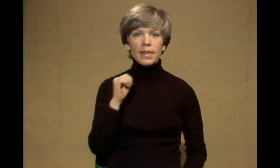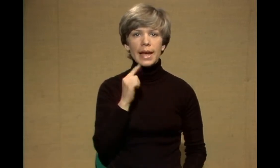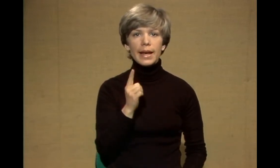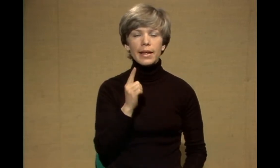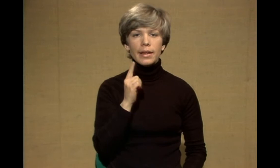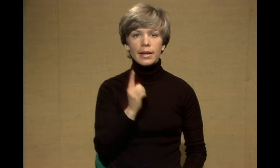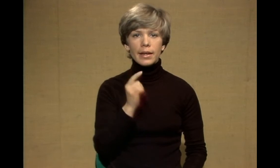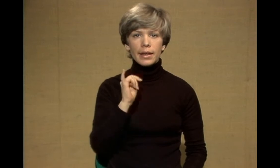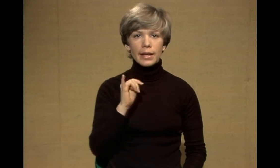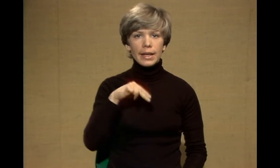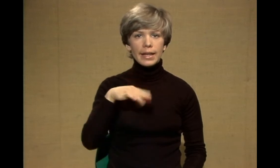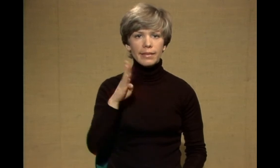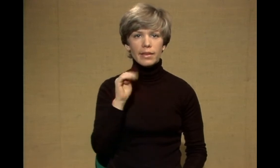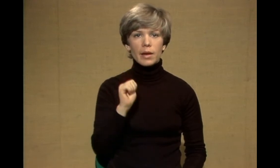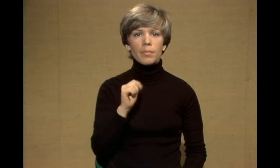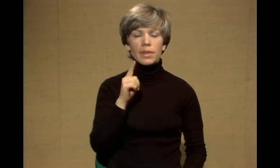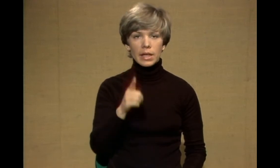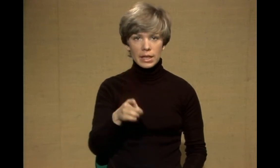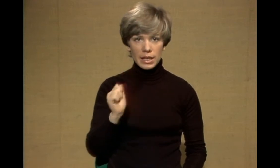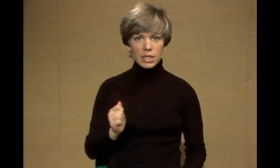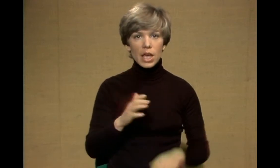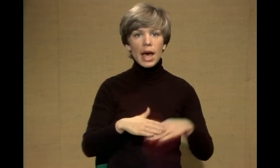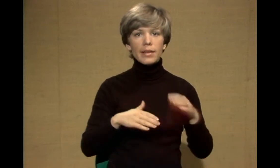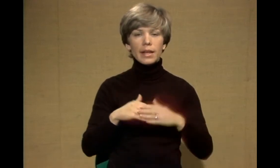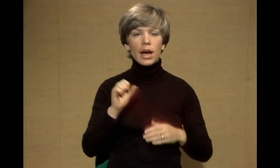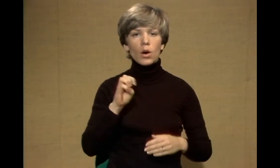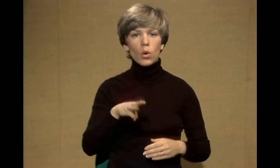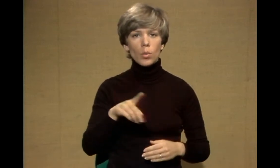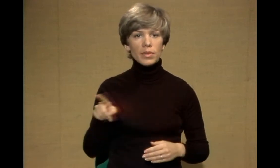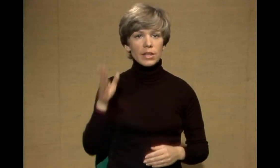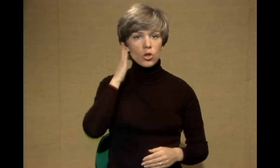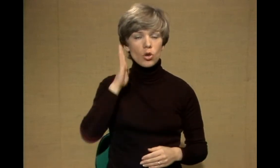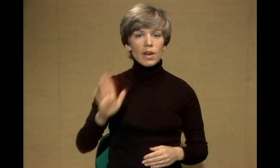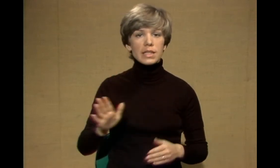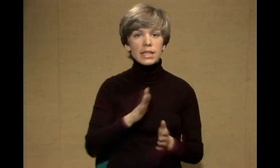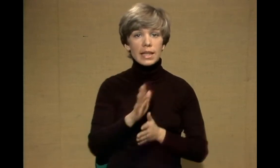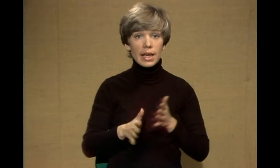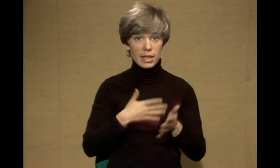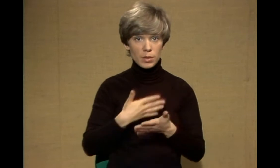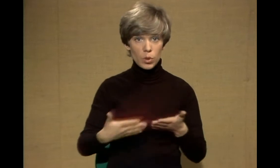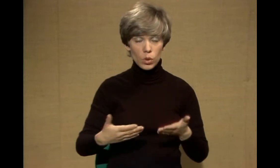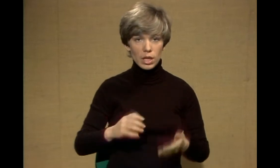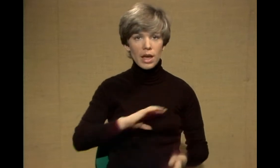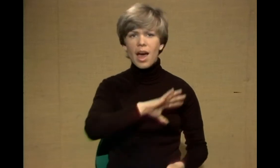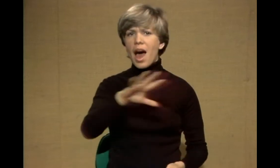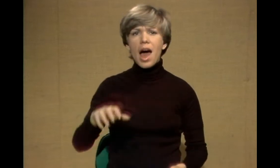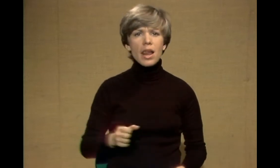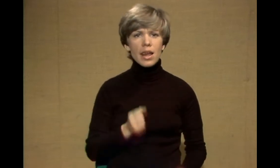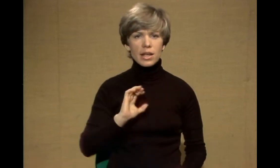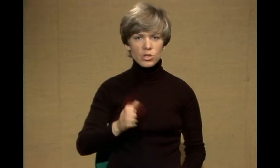Gunnel Linde. Det ska handla om de dövas teckenspråk. Alla som